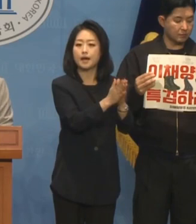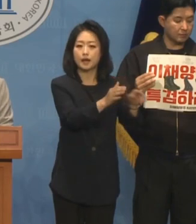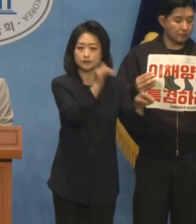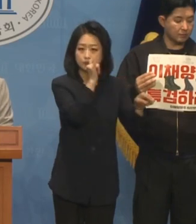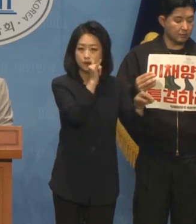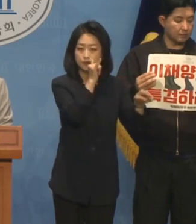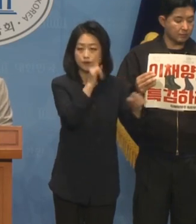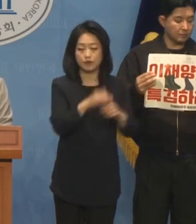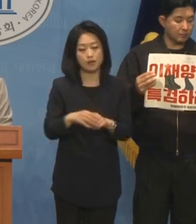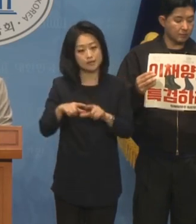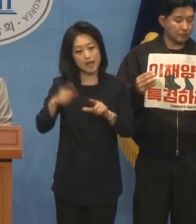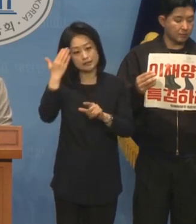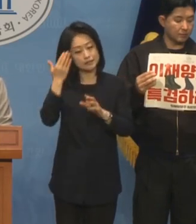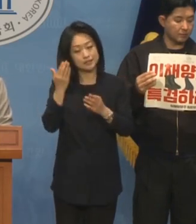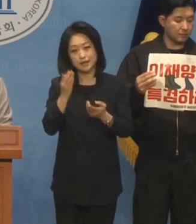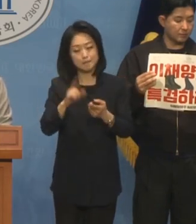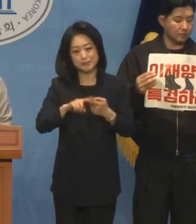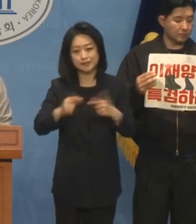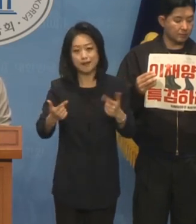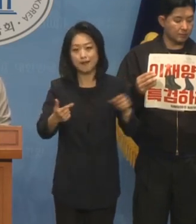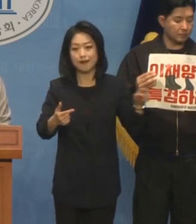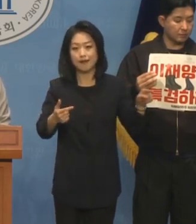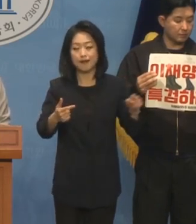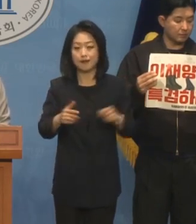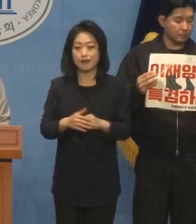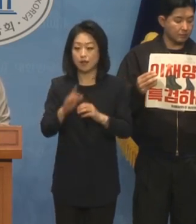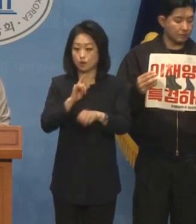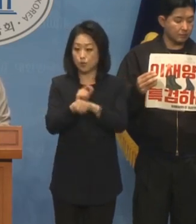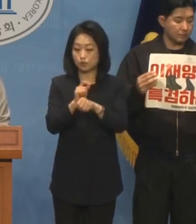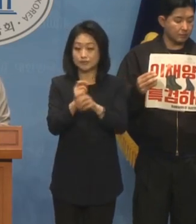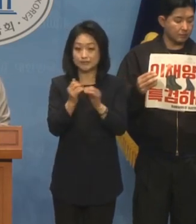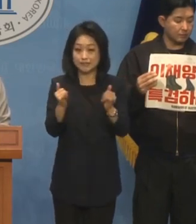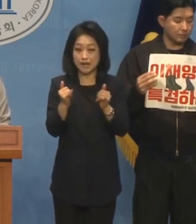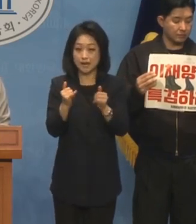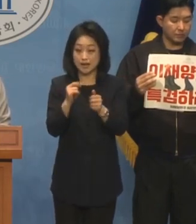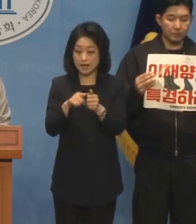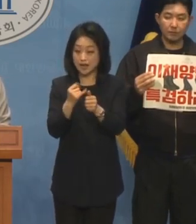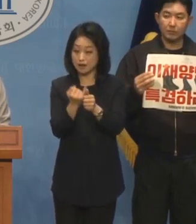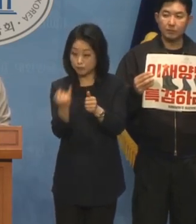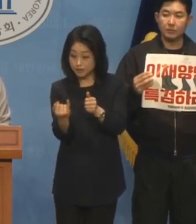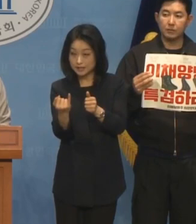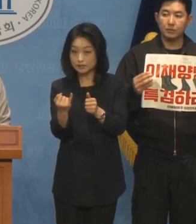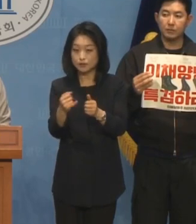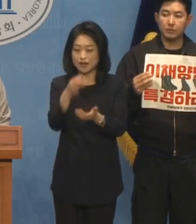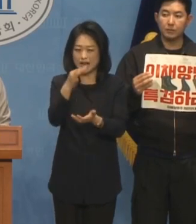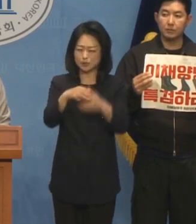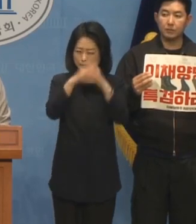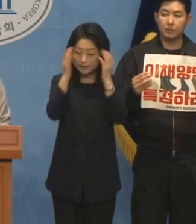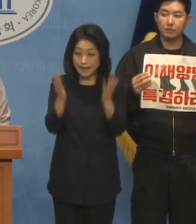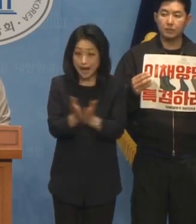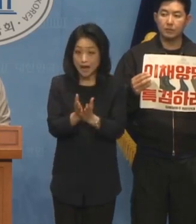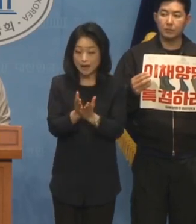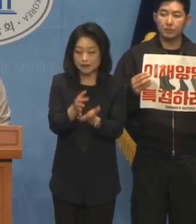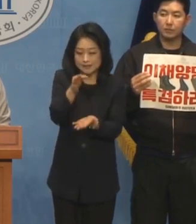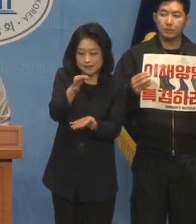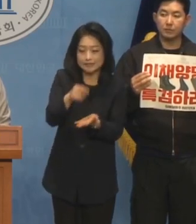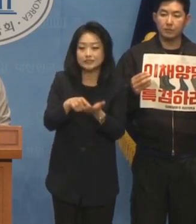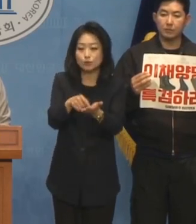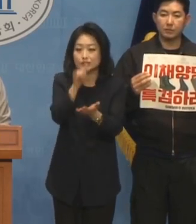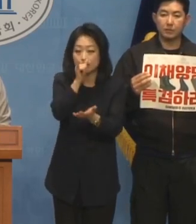대한민국 공직자 윤리법 가족까지 재산 신고하는 공 관계자가 200만